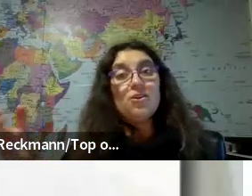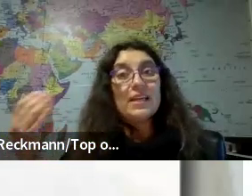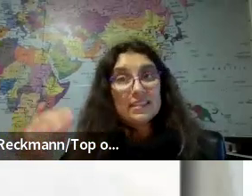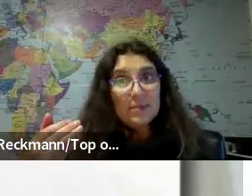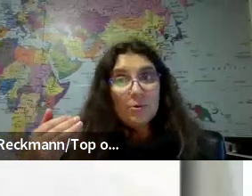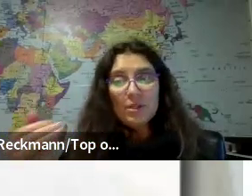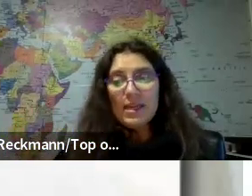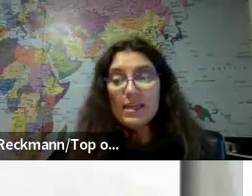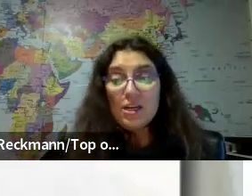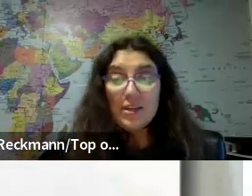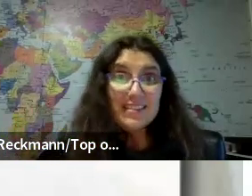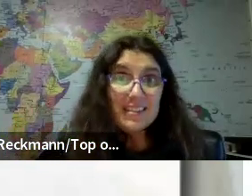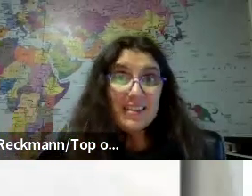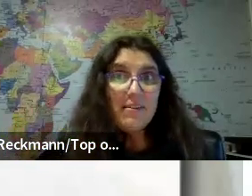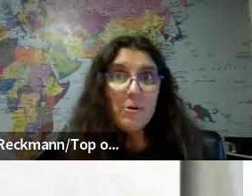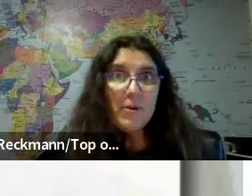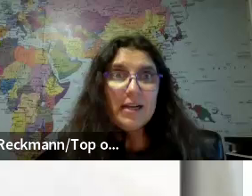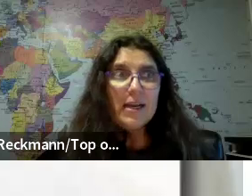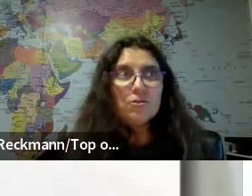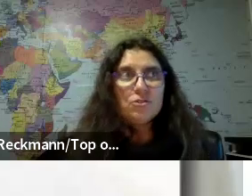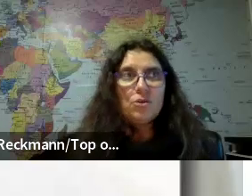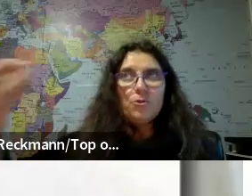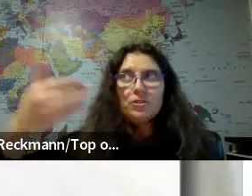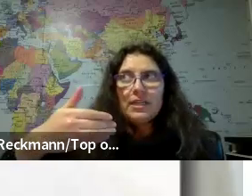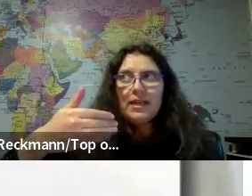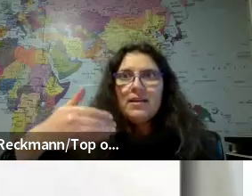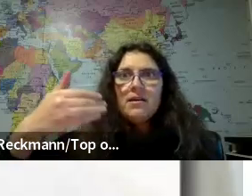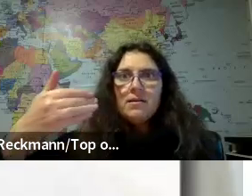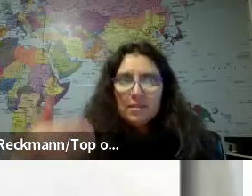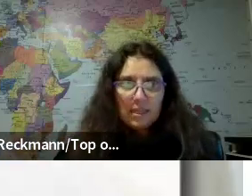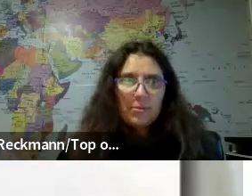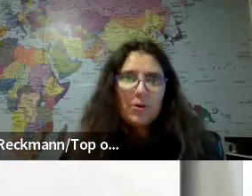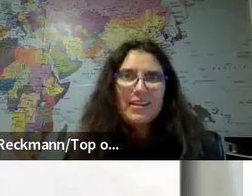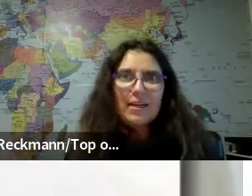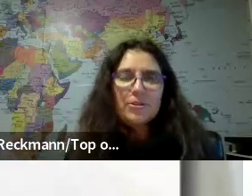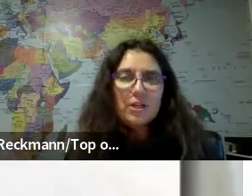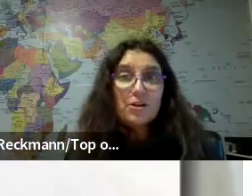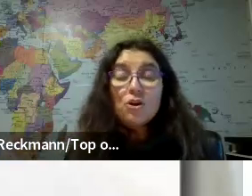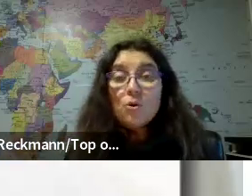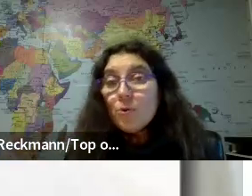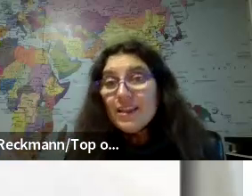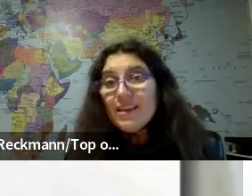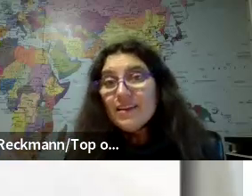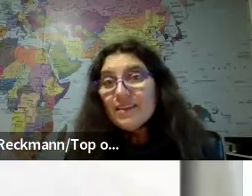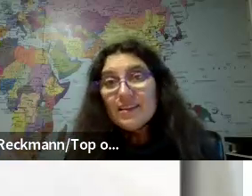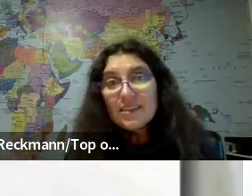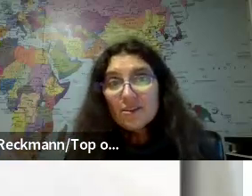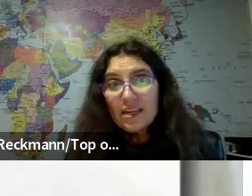qué es lo que sí podía y qué es lo que necesitábamos para el cargo. Entonces yo puedo contratar y darme cuenta que la persona no lo puede